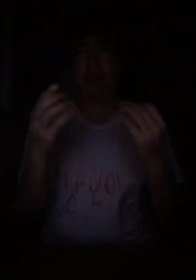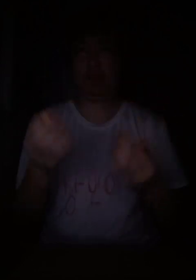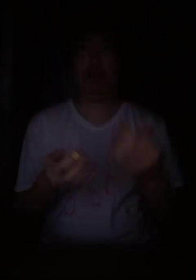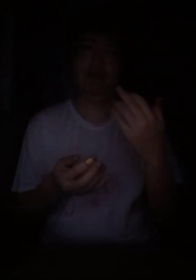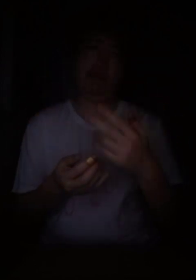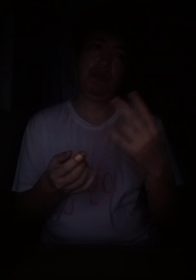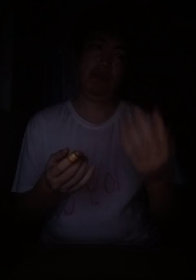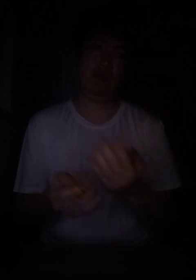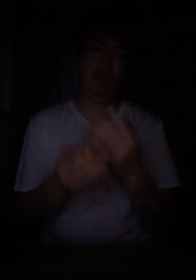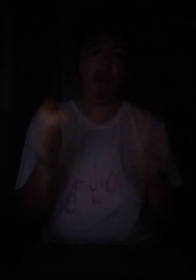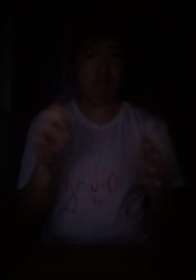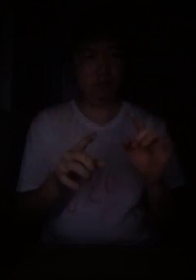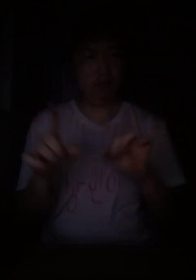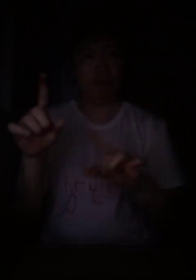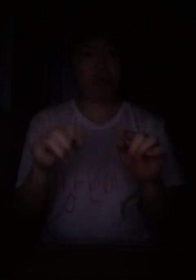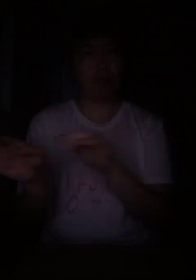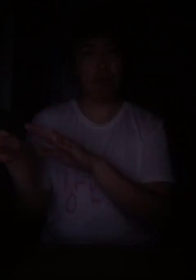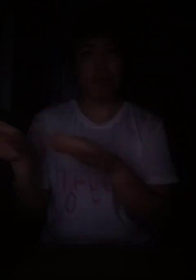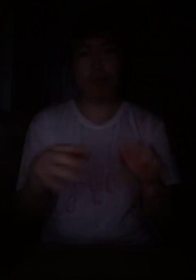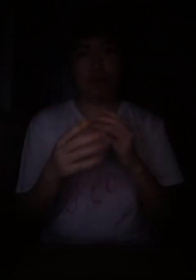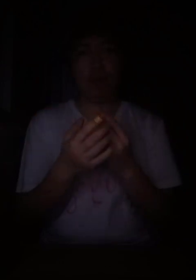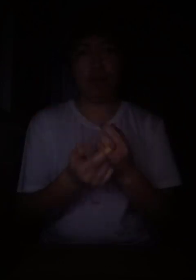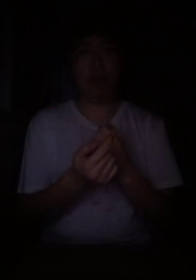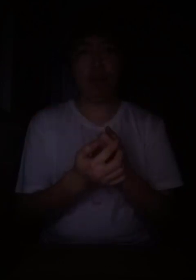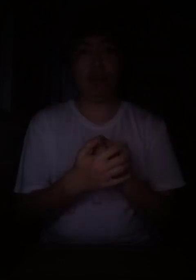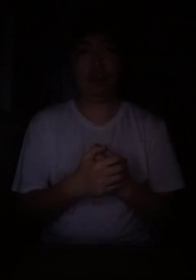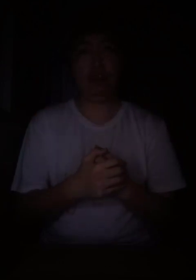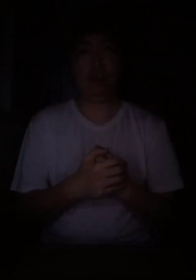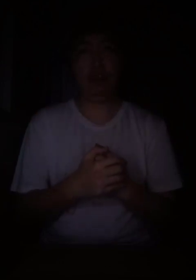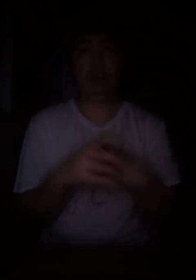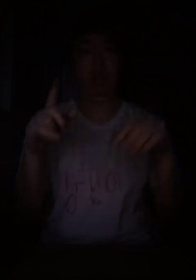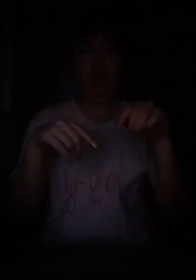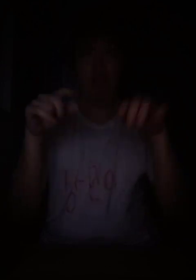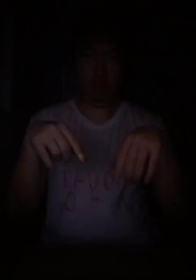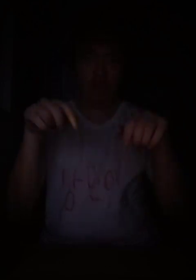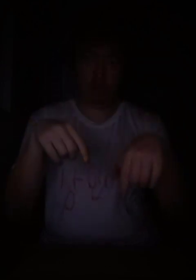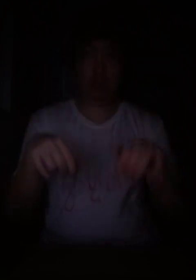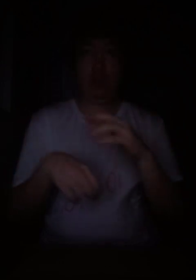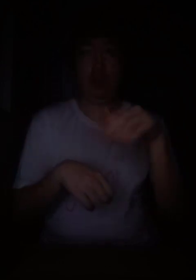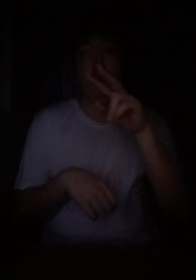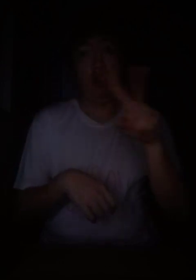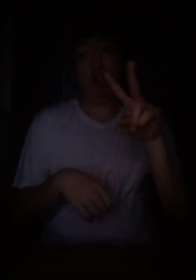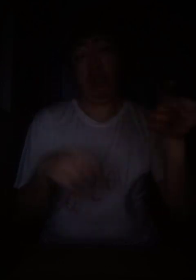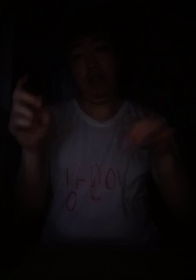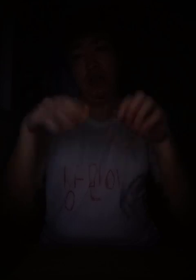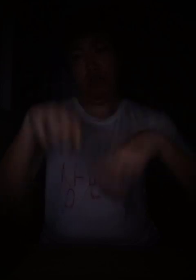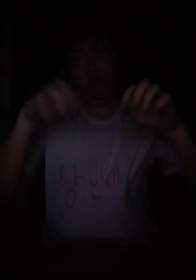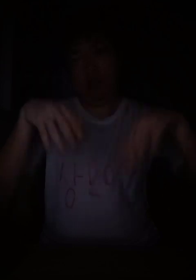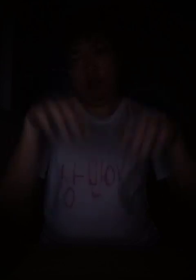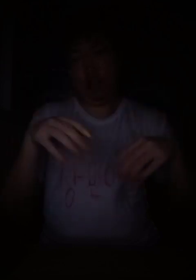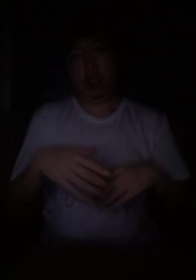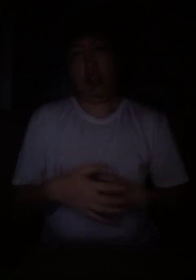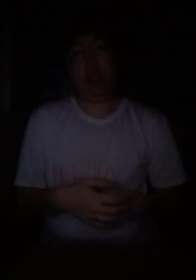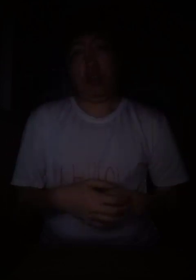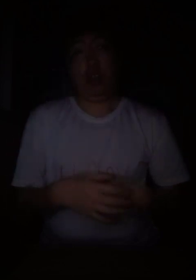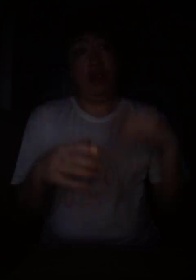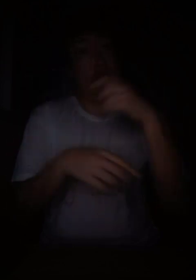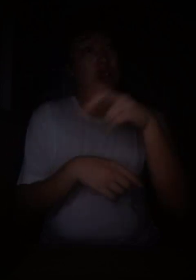최다 강수량 기록을 갈아치웠습니다. 200년에 한 번 나타날 정도의 폭우입니다. 또 부여 양화와